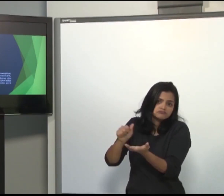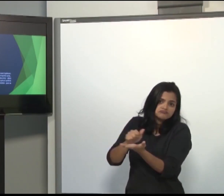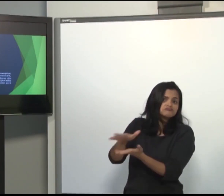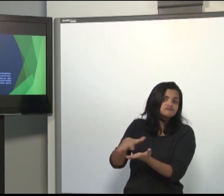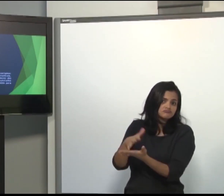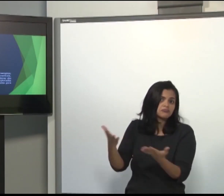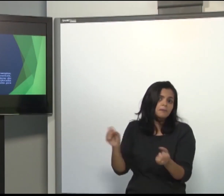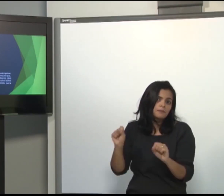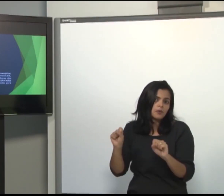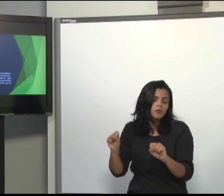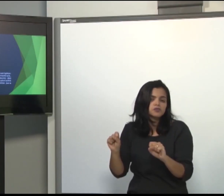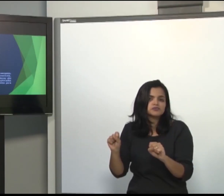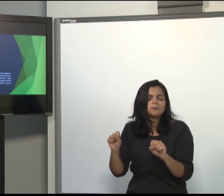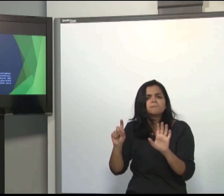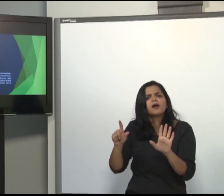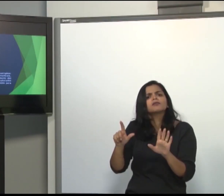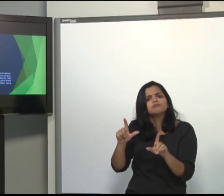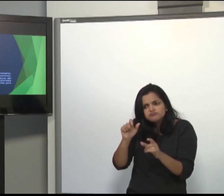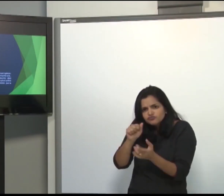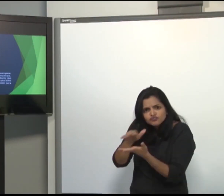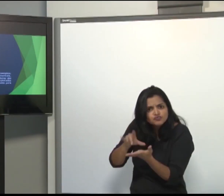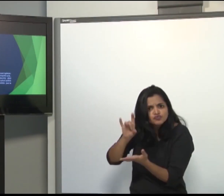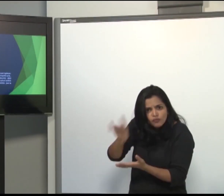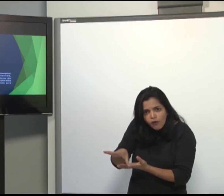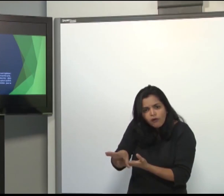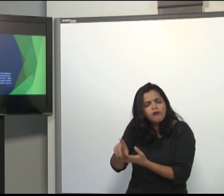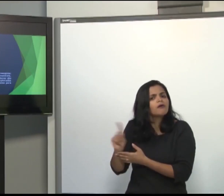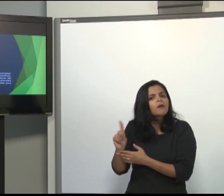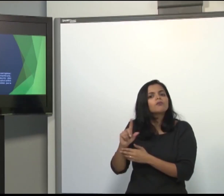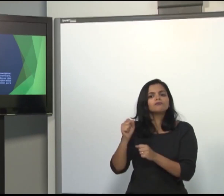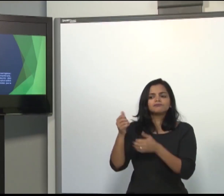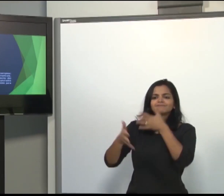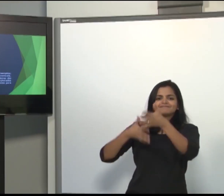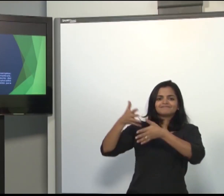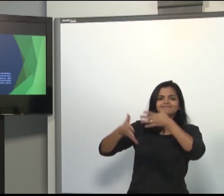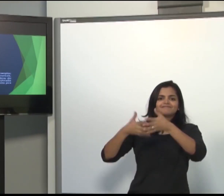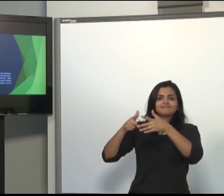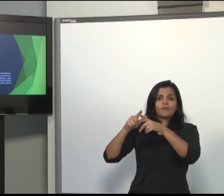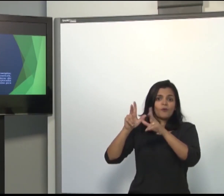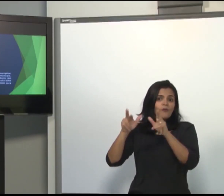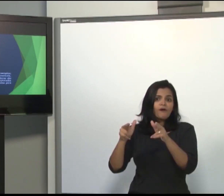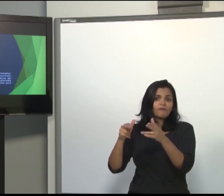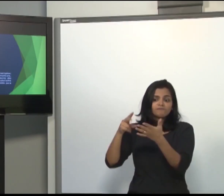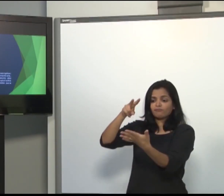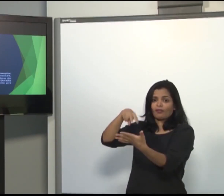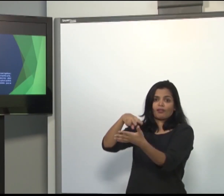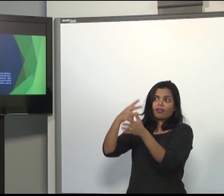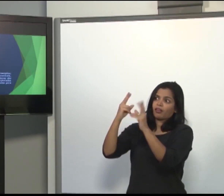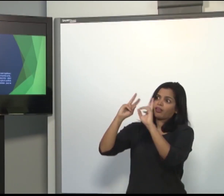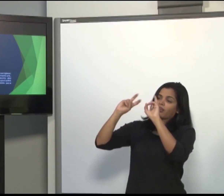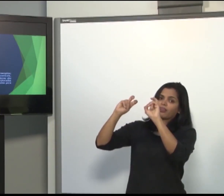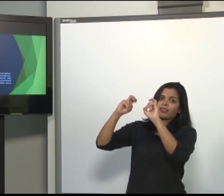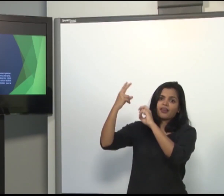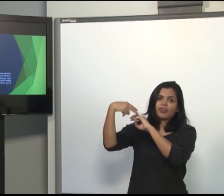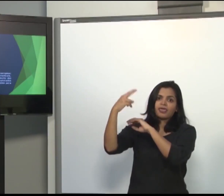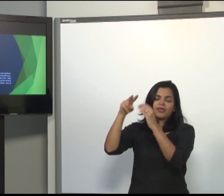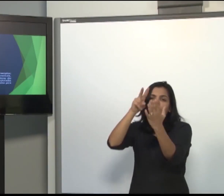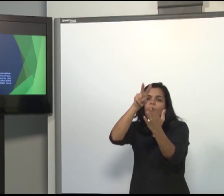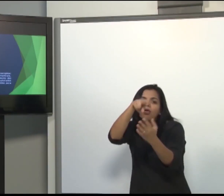E para os surdos? Ele vai aprender a ler e escrever? Sim, pode ser em escrita de sinais. Mas é só isso?